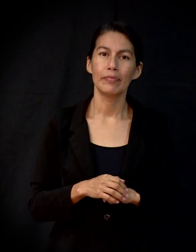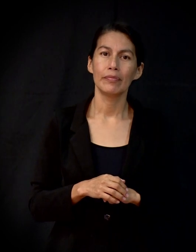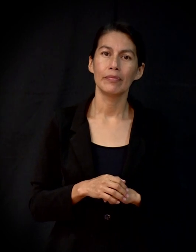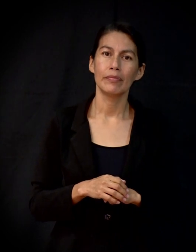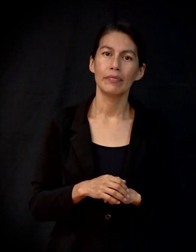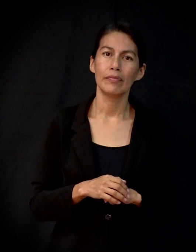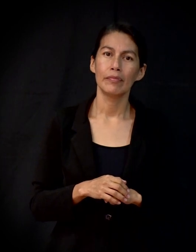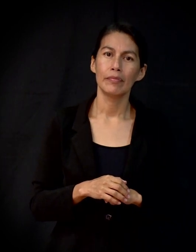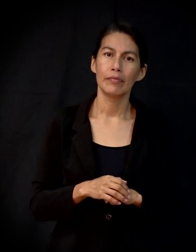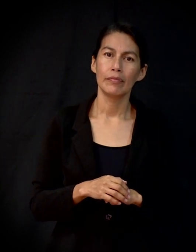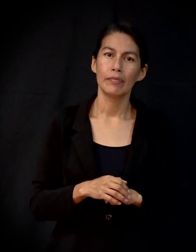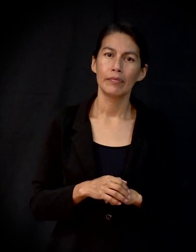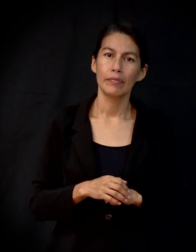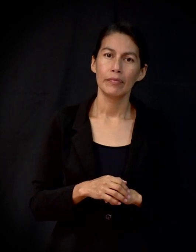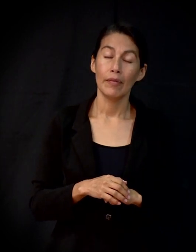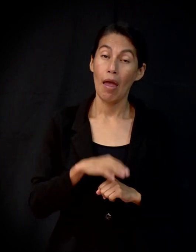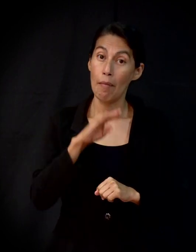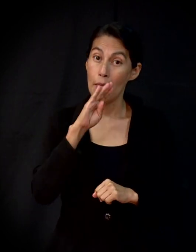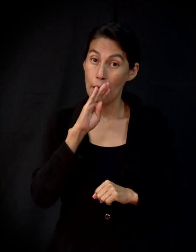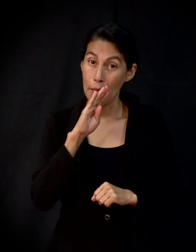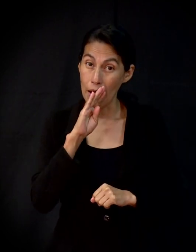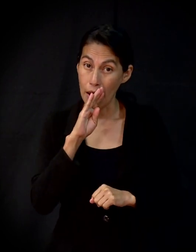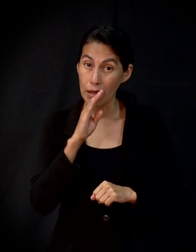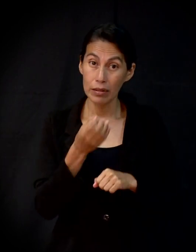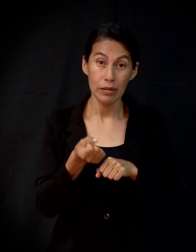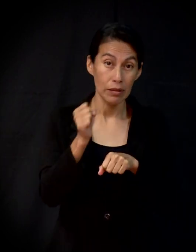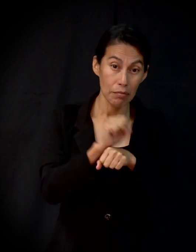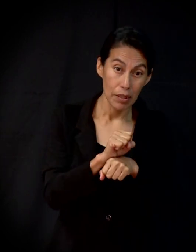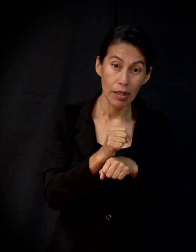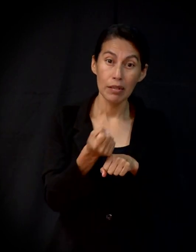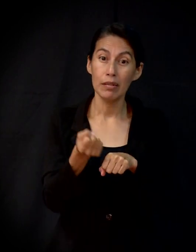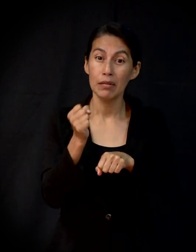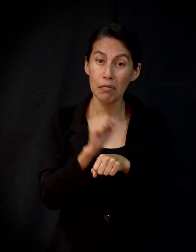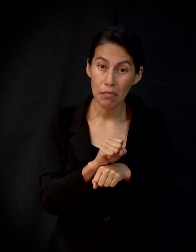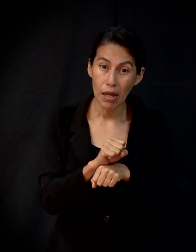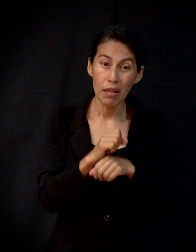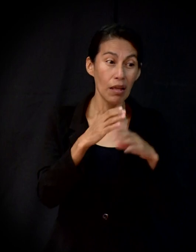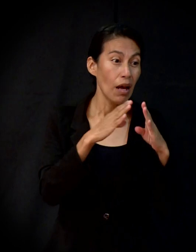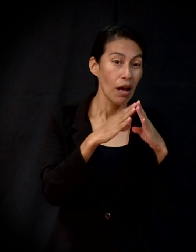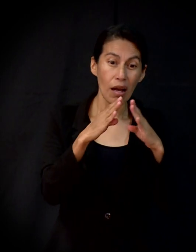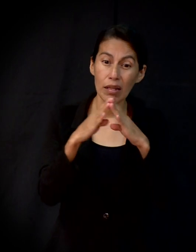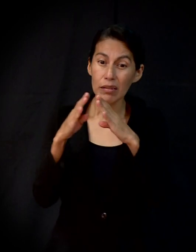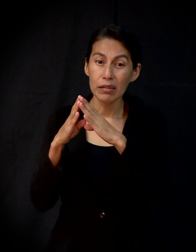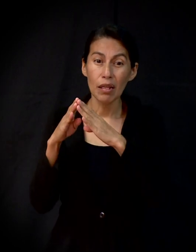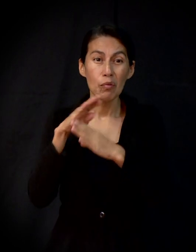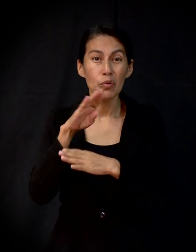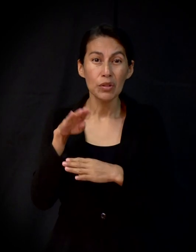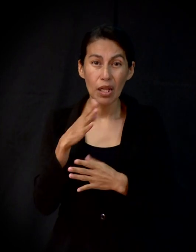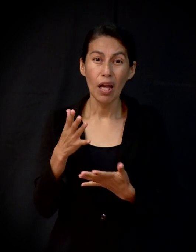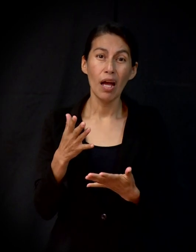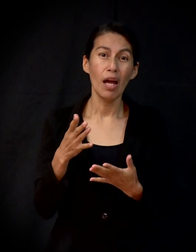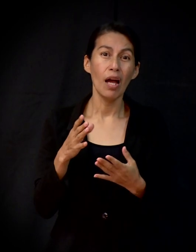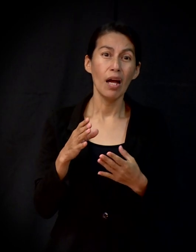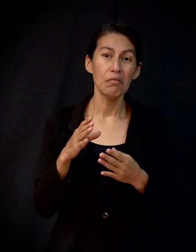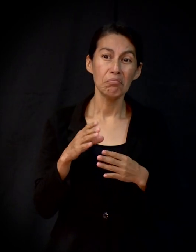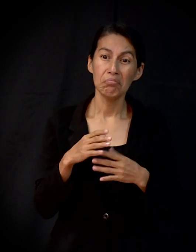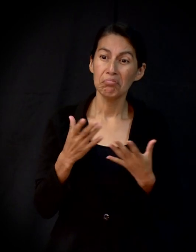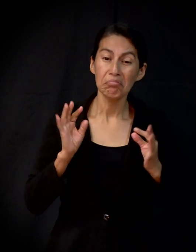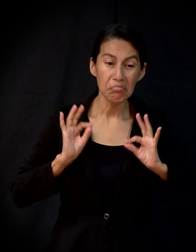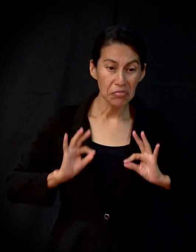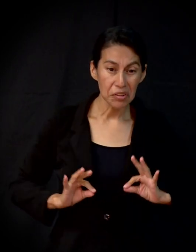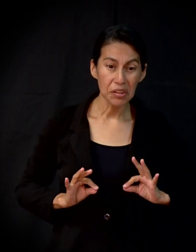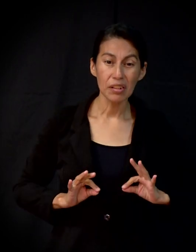Y pues mi mamá estaba semana por semana en una casa que estuviera cómoda,